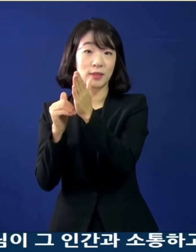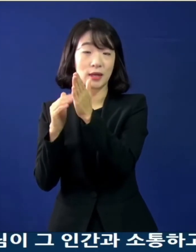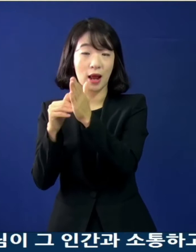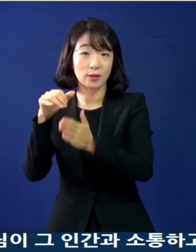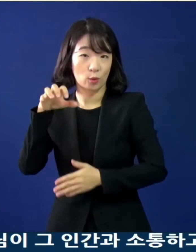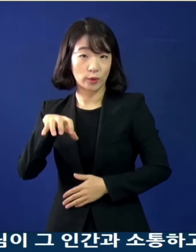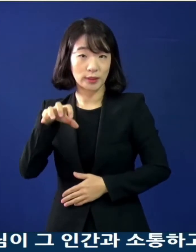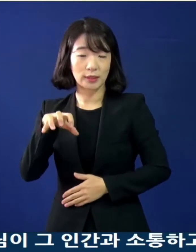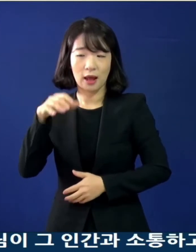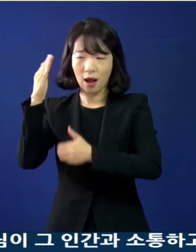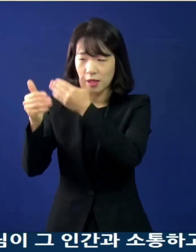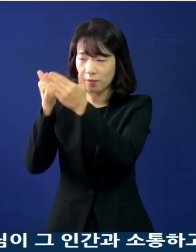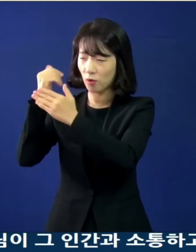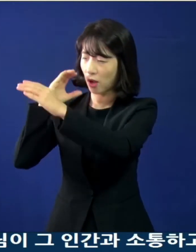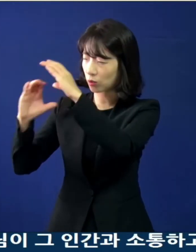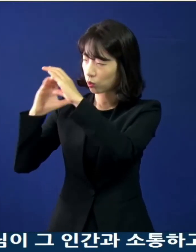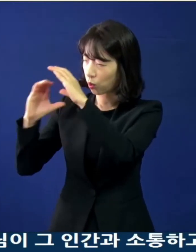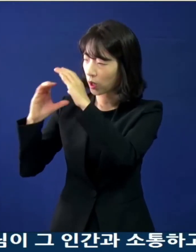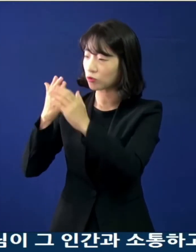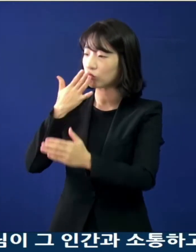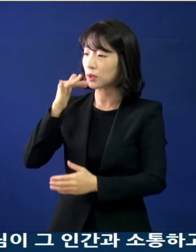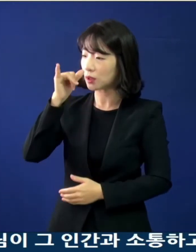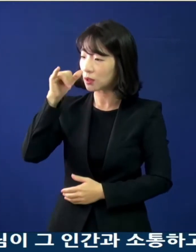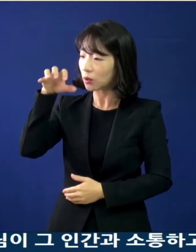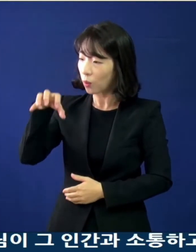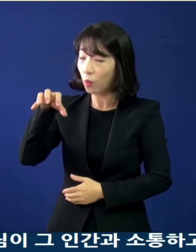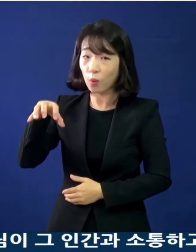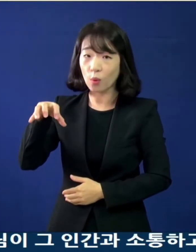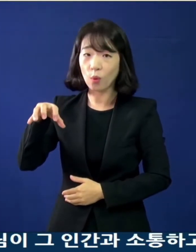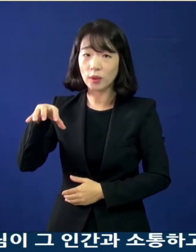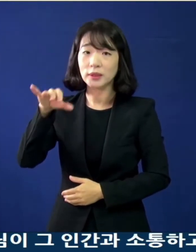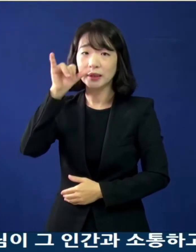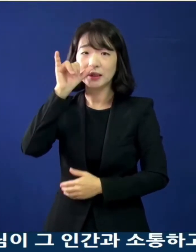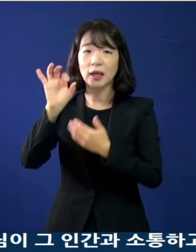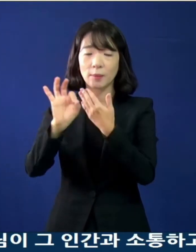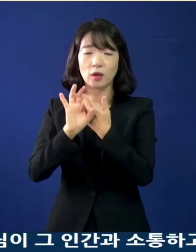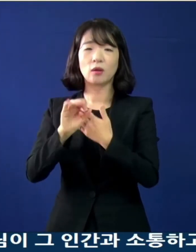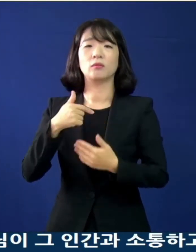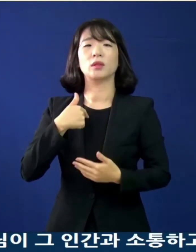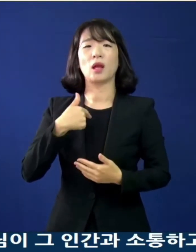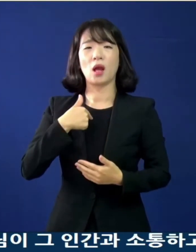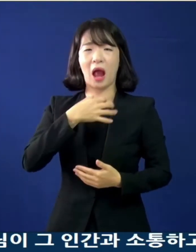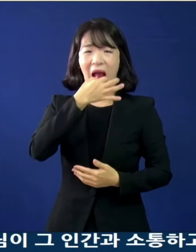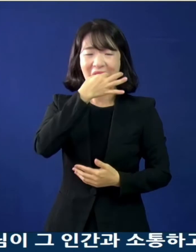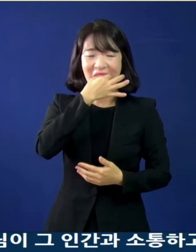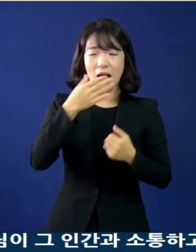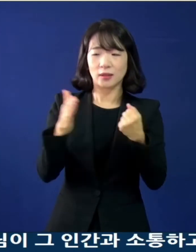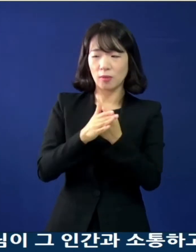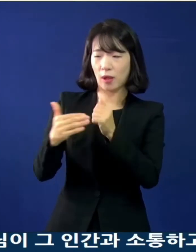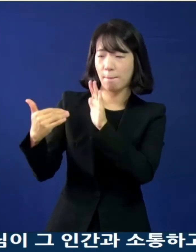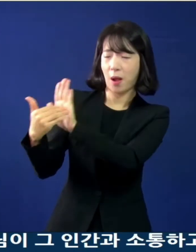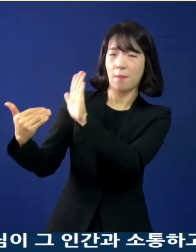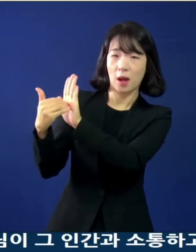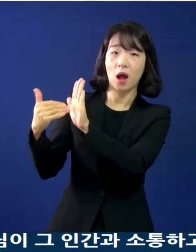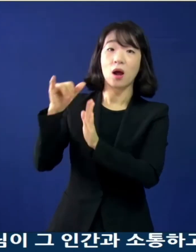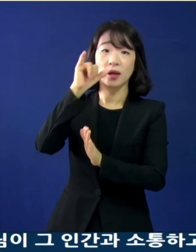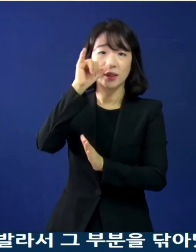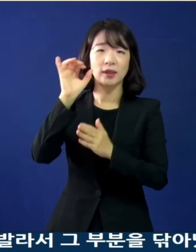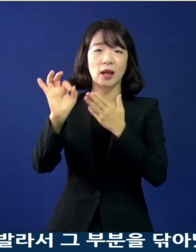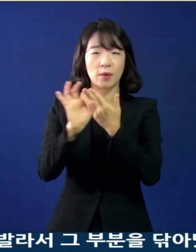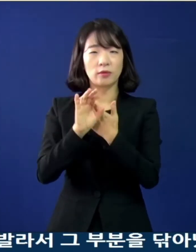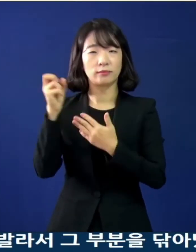있는, 그런데 그것이 나의 욕심 때문에 자주 막히는 그런 장소들이 있을 것 같습니다.